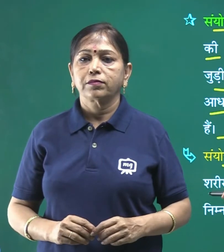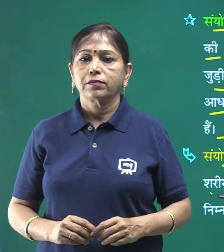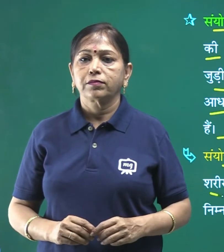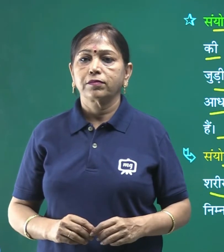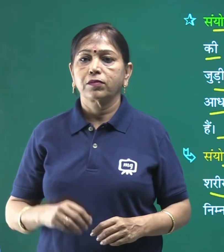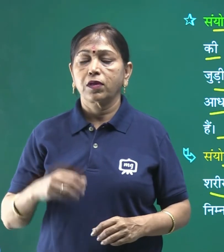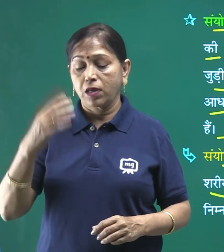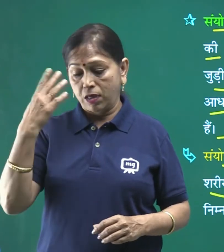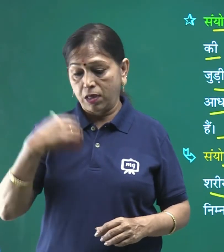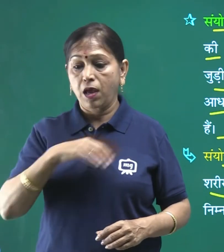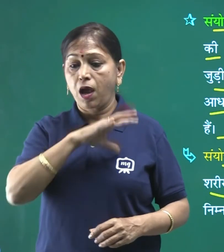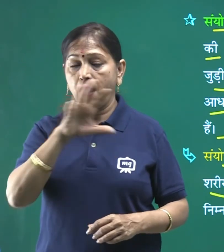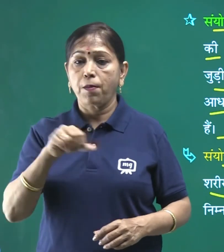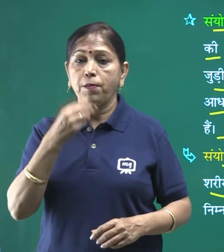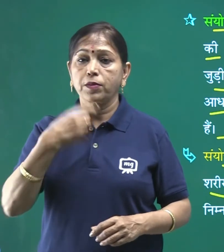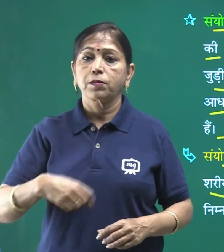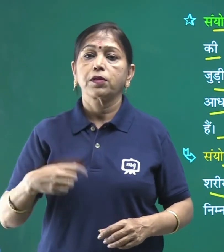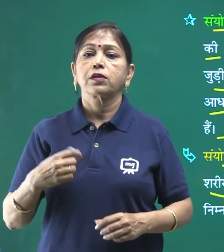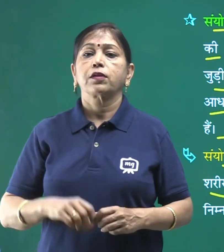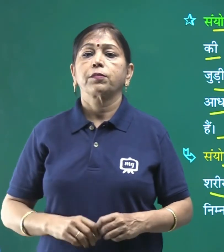हमारे शरीर में